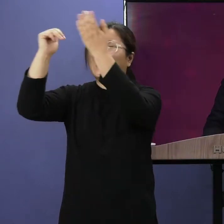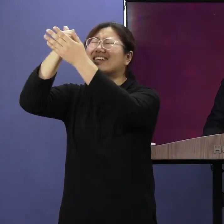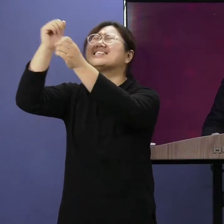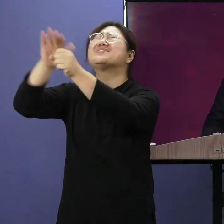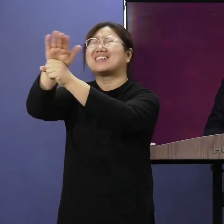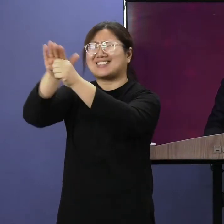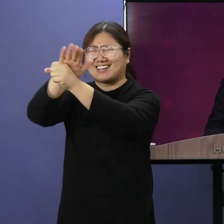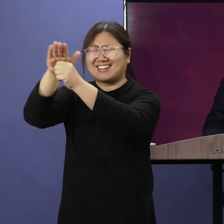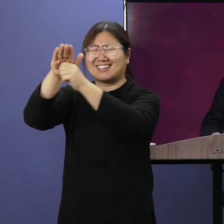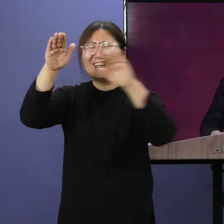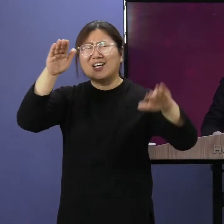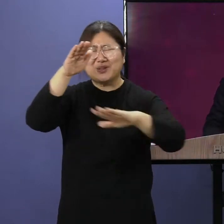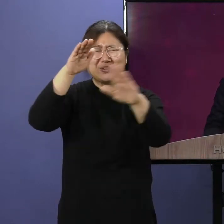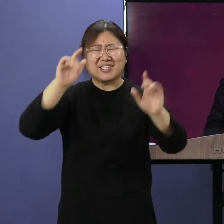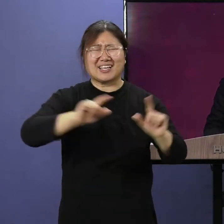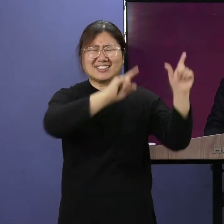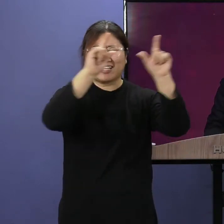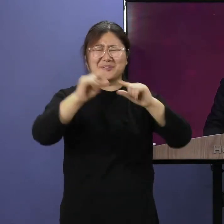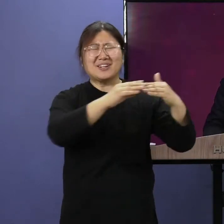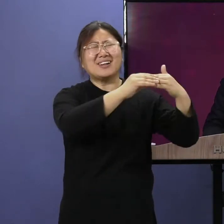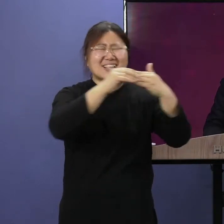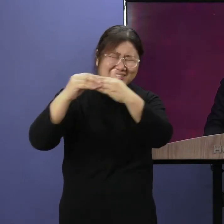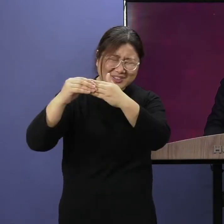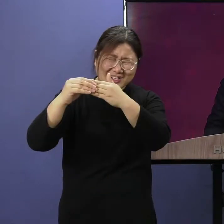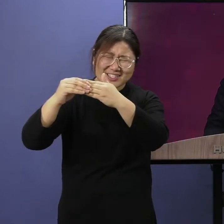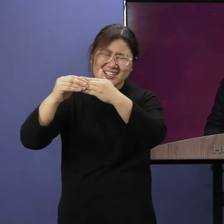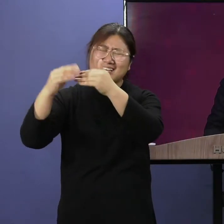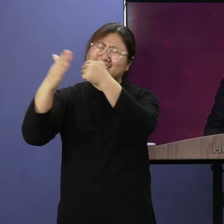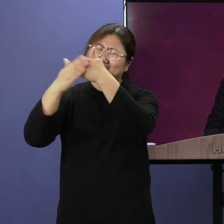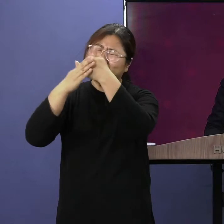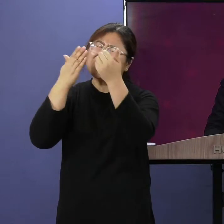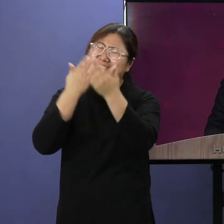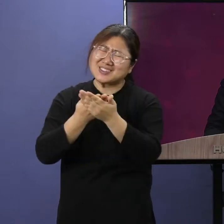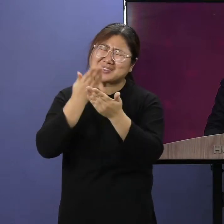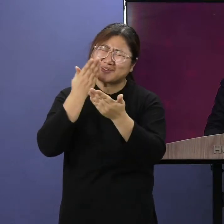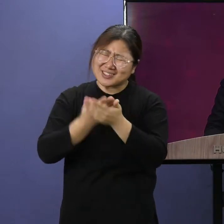우리의 삶을 이끌게 하여 주옵소서.